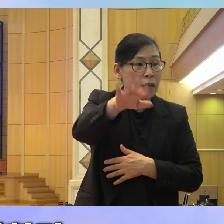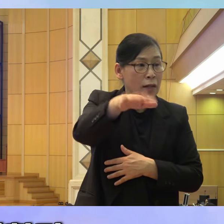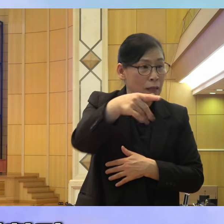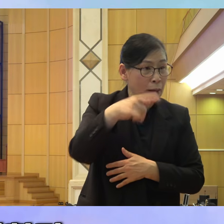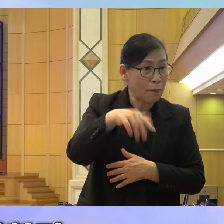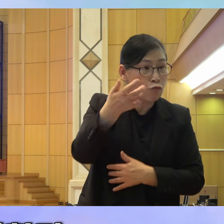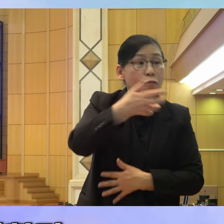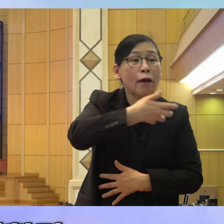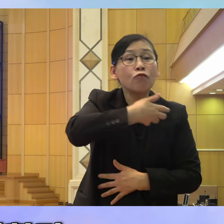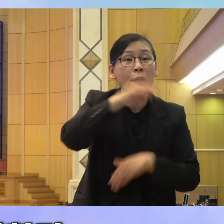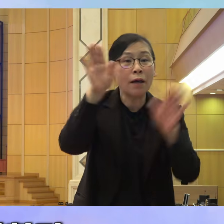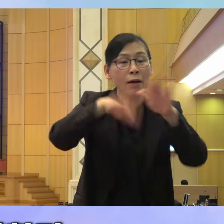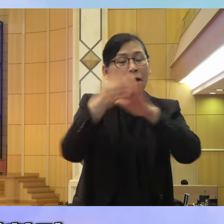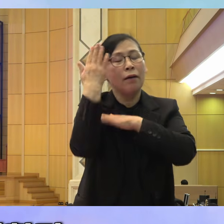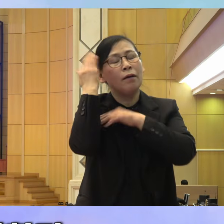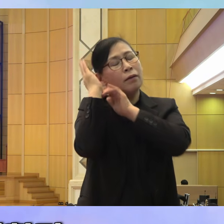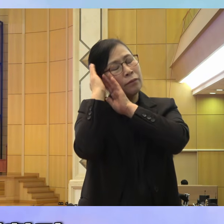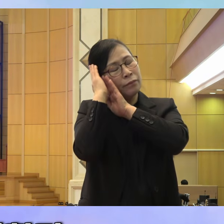꿈이야.